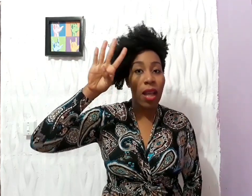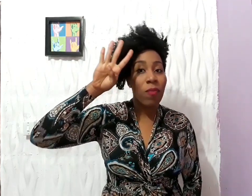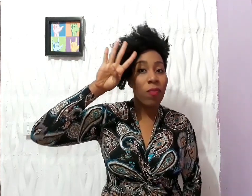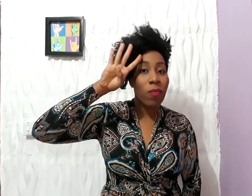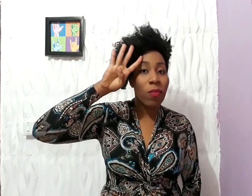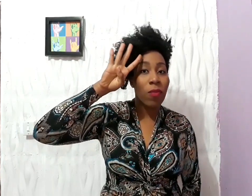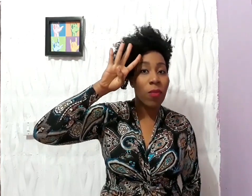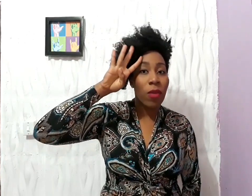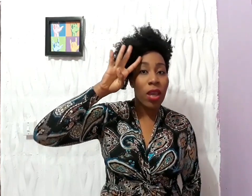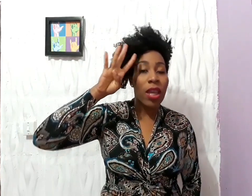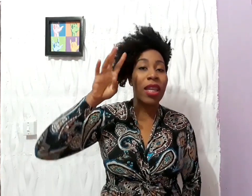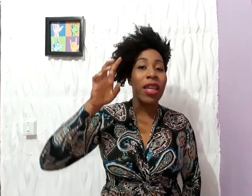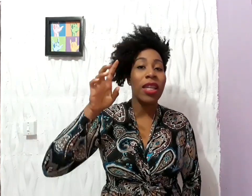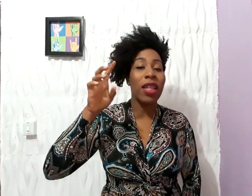quarta, quinta,